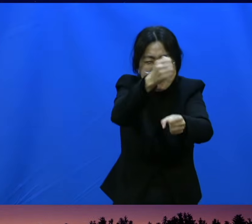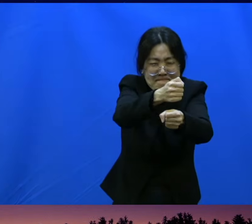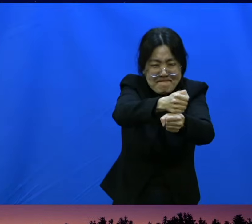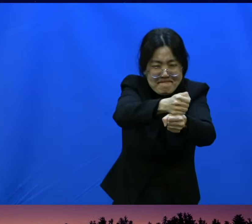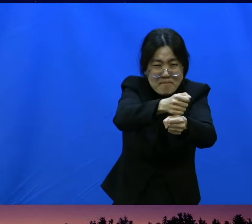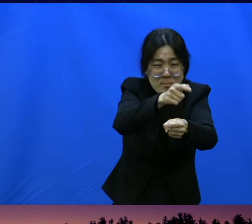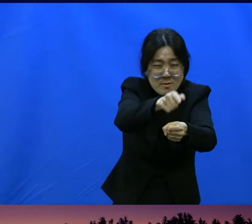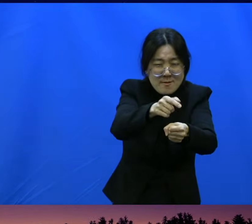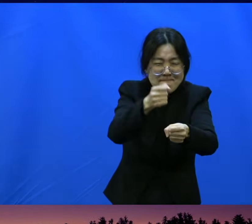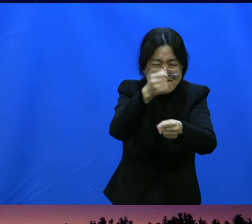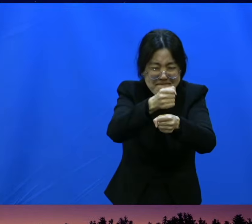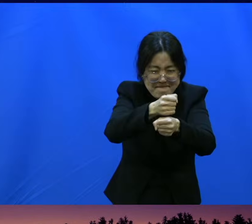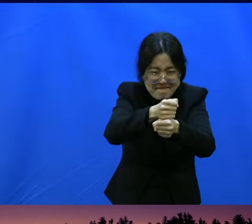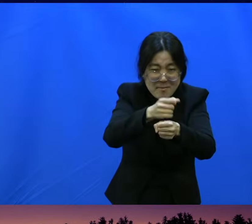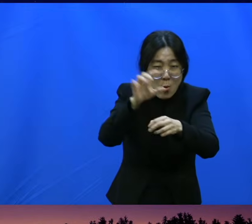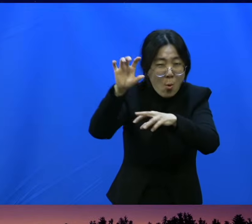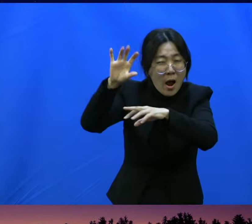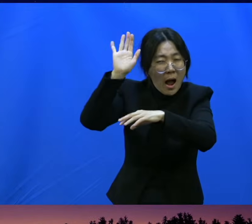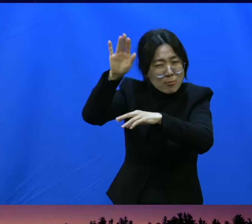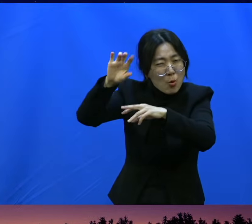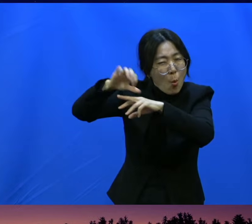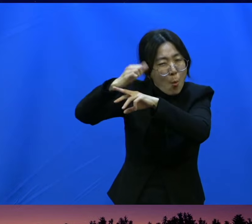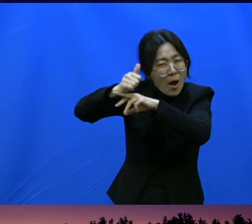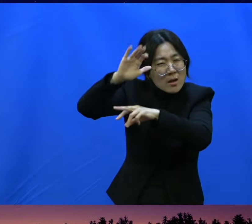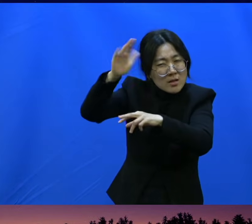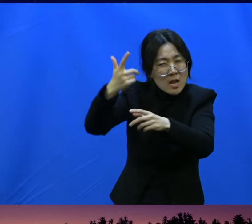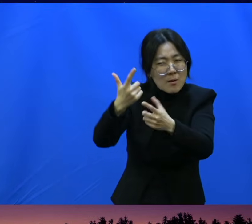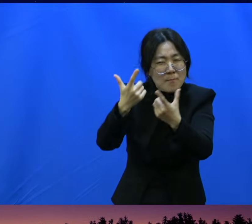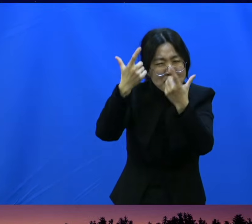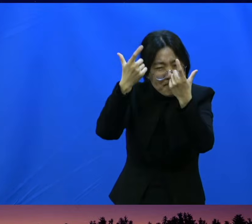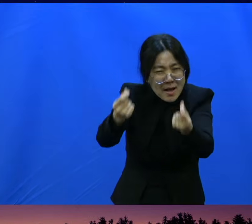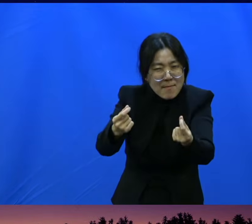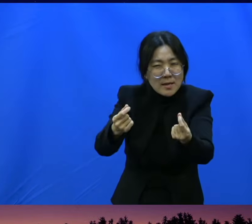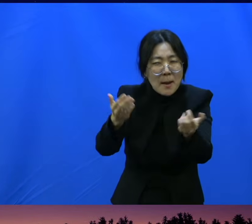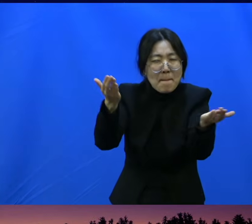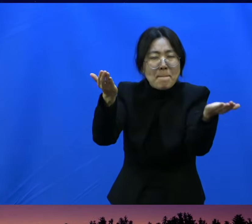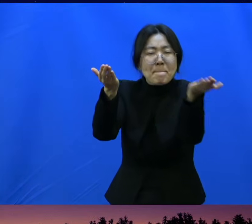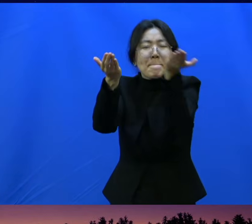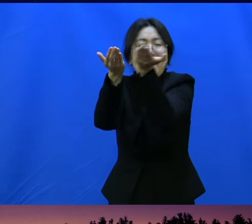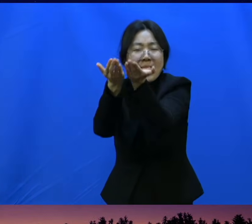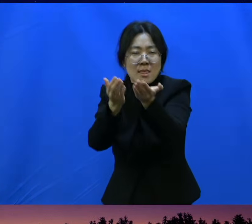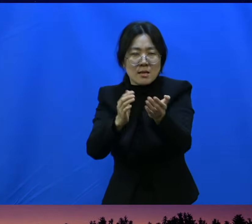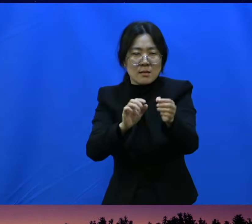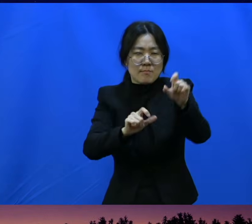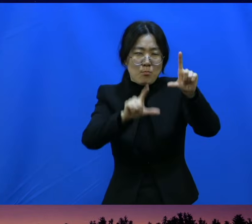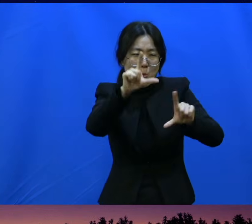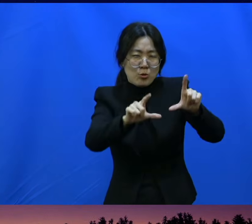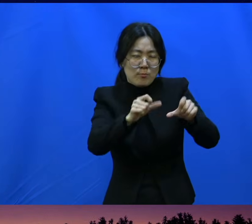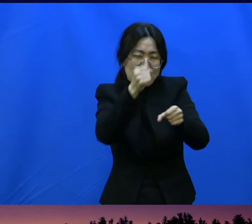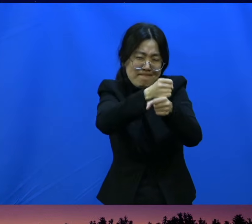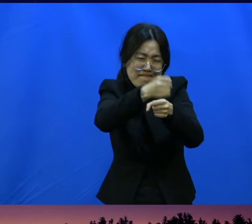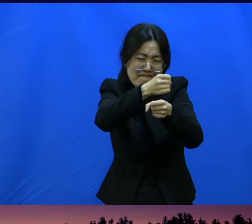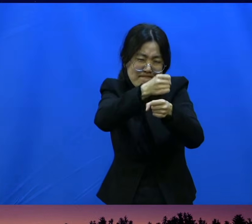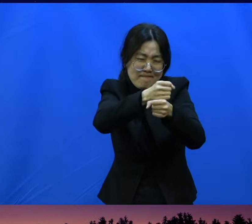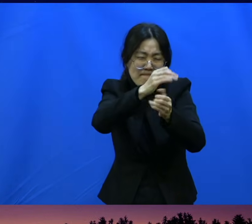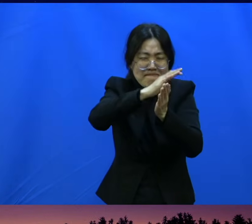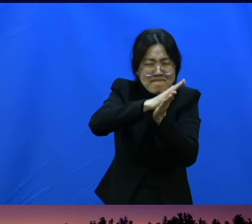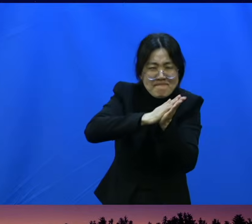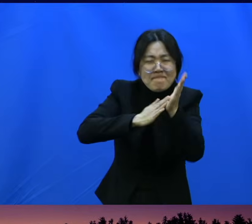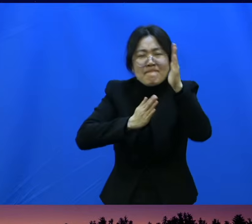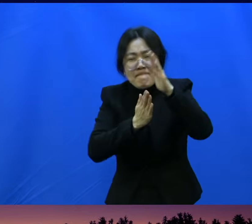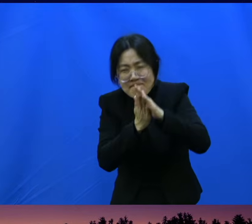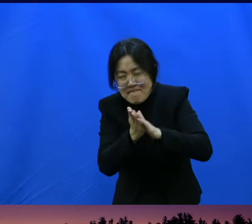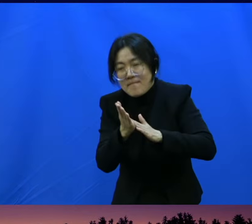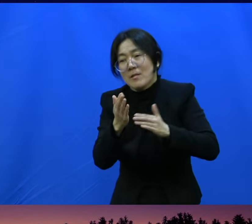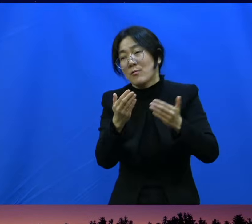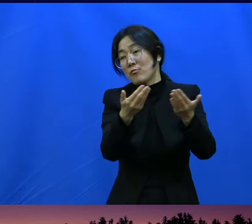사람으로 일어나게 되는 역사가 있게 된 것입니다. 성도 여러분, 광야는 피하는 곳이 아니에요. 하나님을 만나는